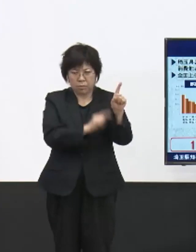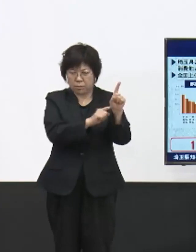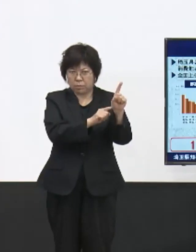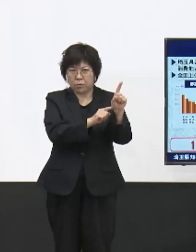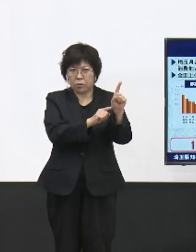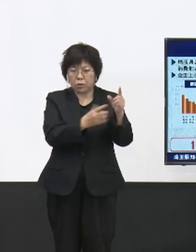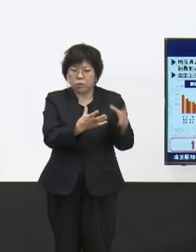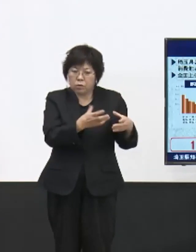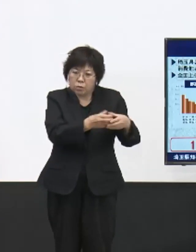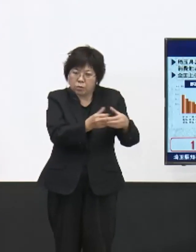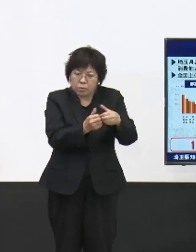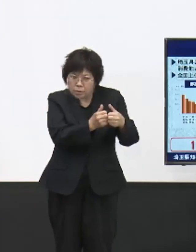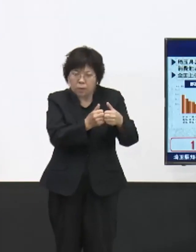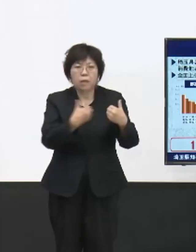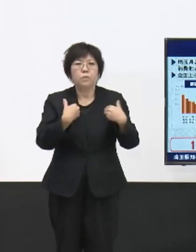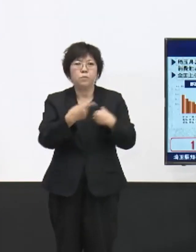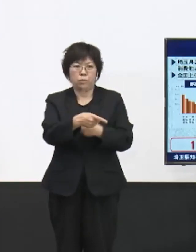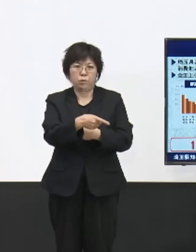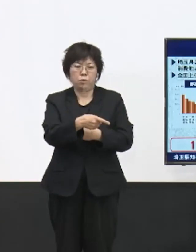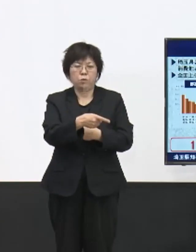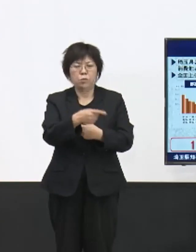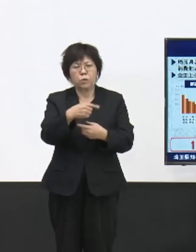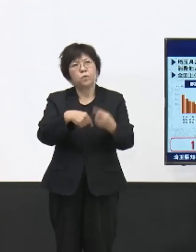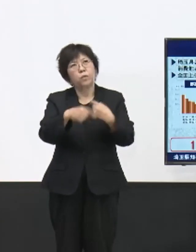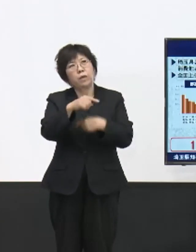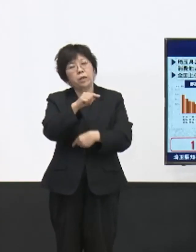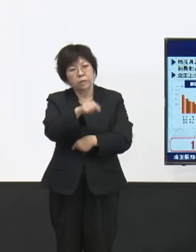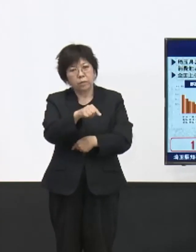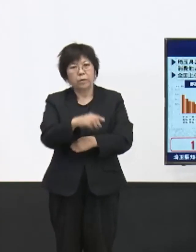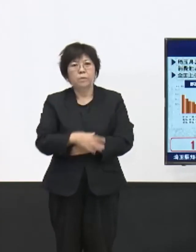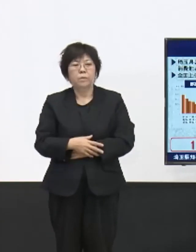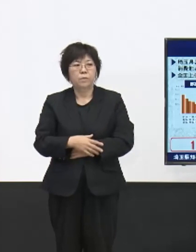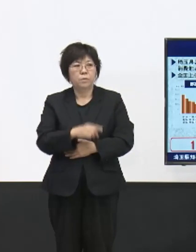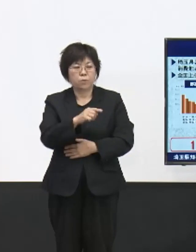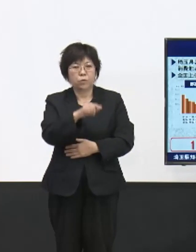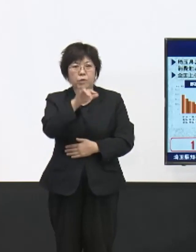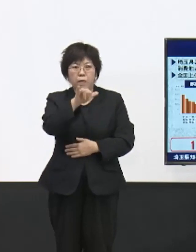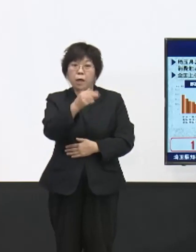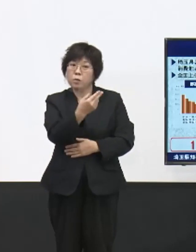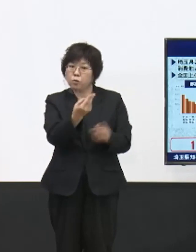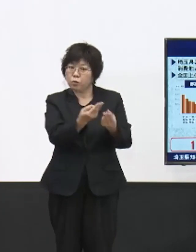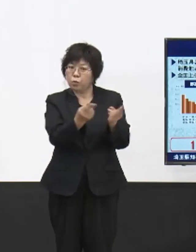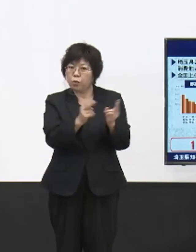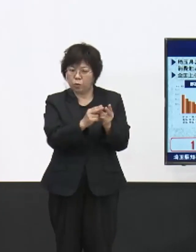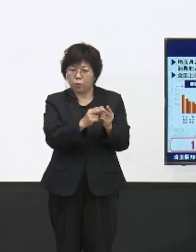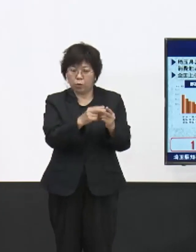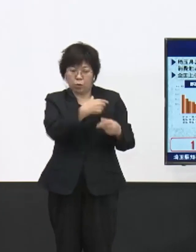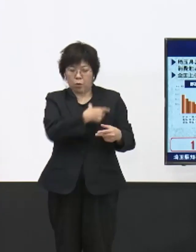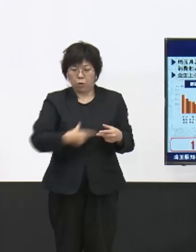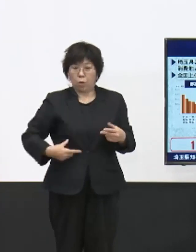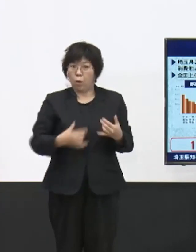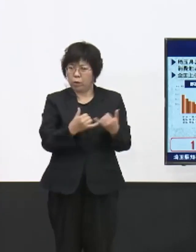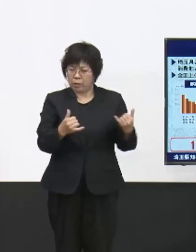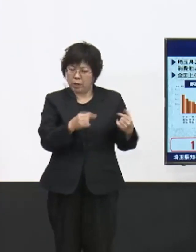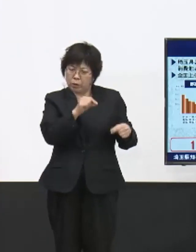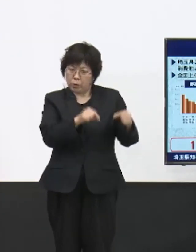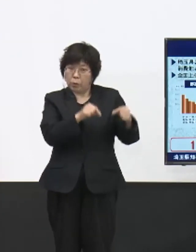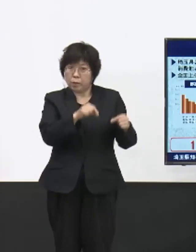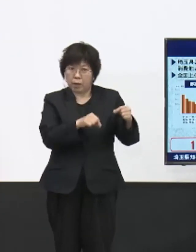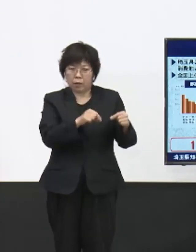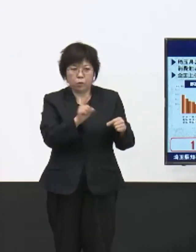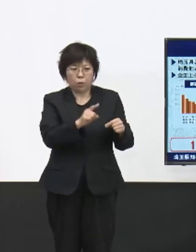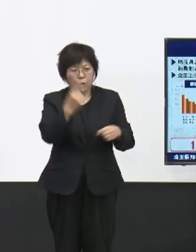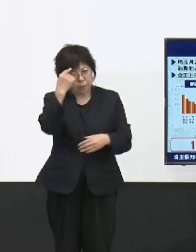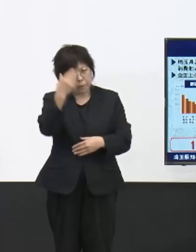延々と繰り返されている議論ですけれども、この共闘というか、野党 その一本化みたいな、こういう動きについては、どのようにお考えでしょう